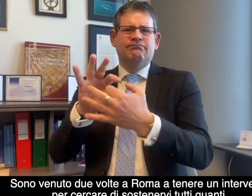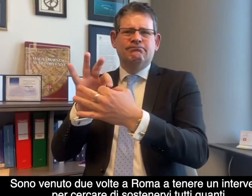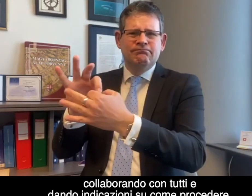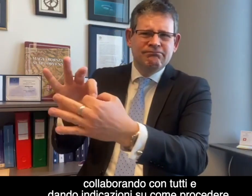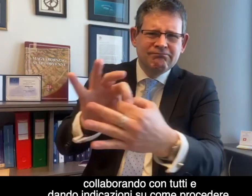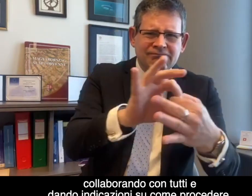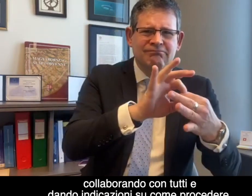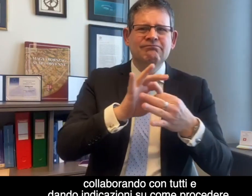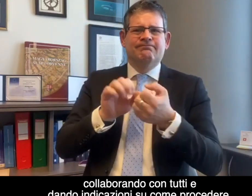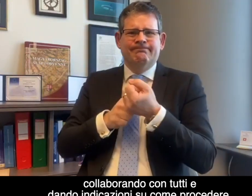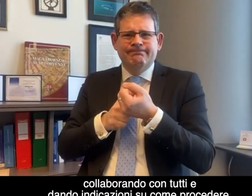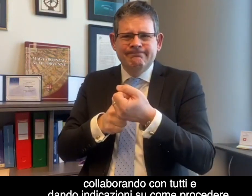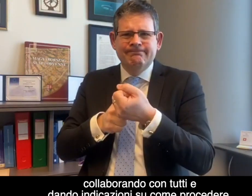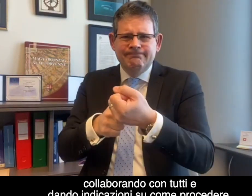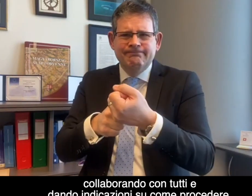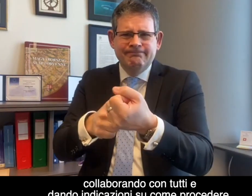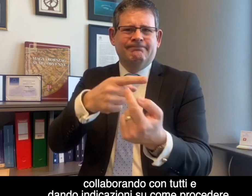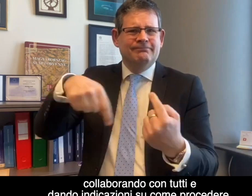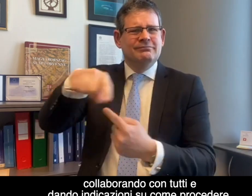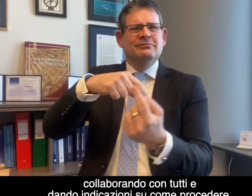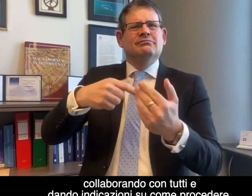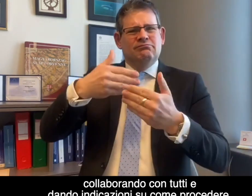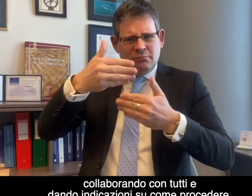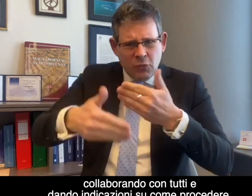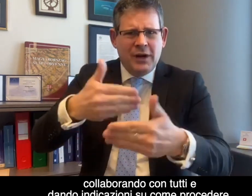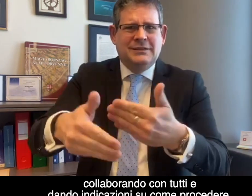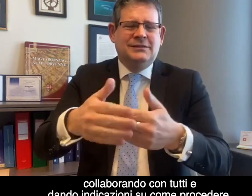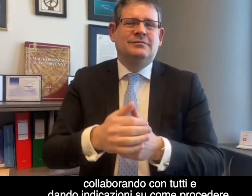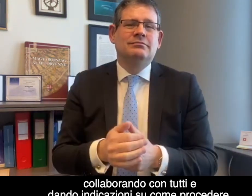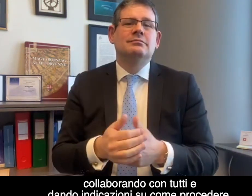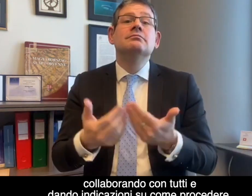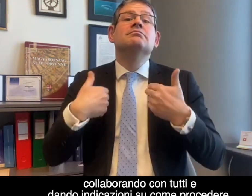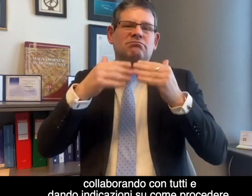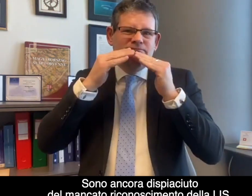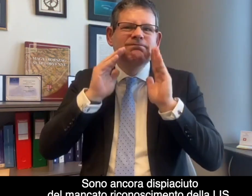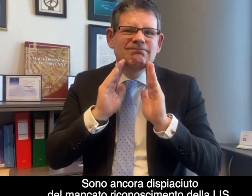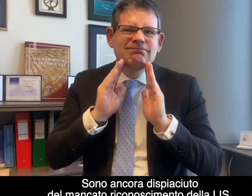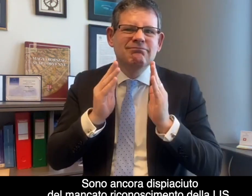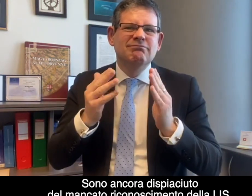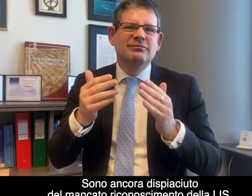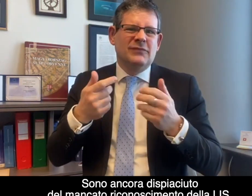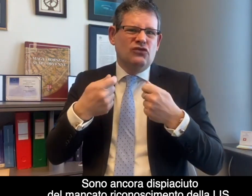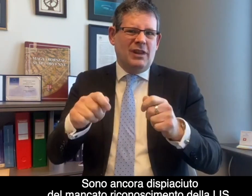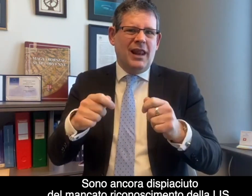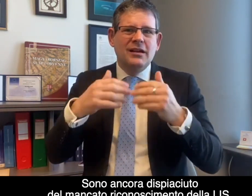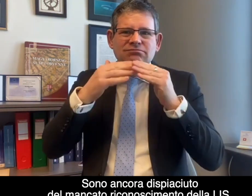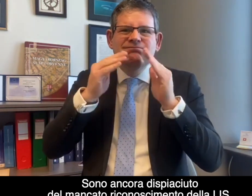sostenervi tutti quanti collaborando con tutti dando indicazioni anche su come procedere sono ancora dispiaciuto sul mancato